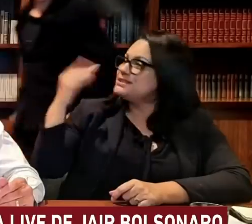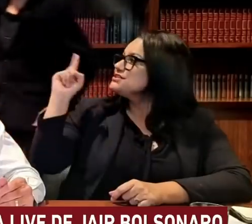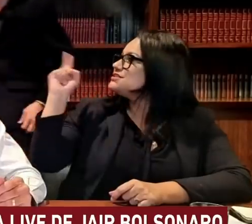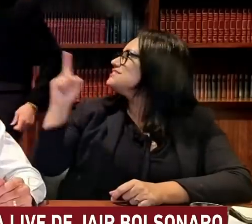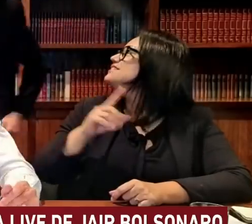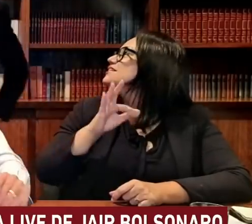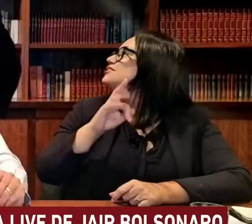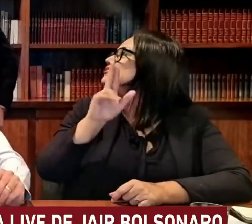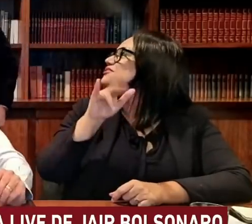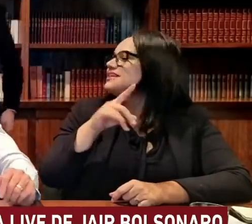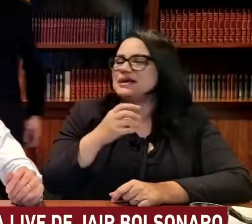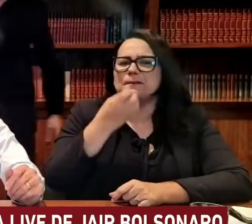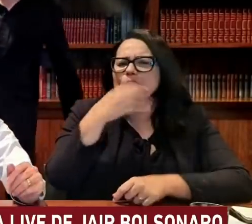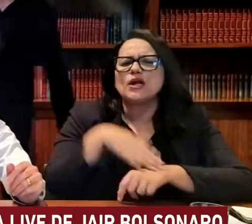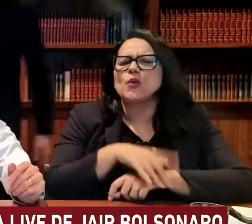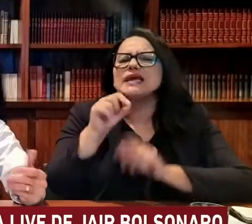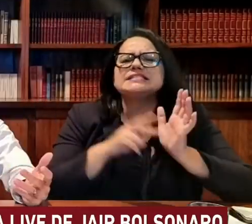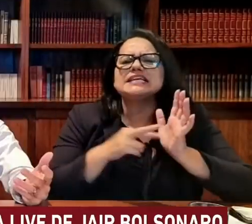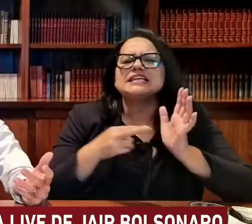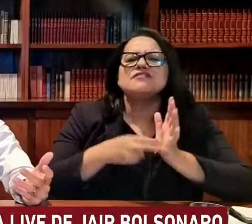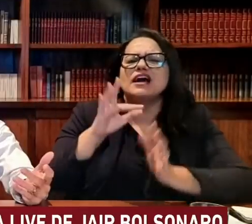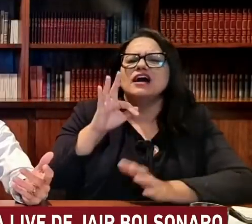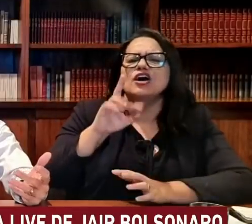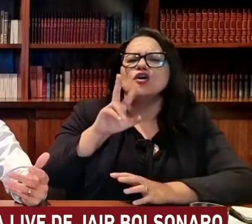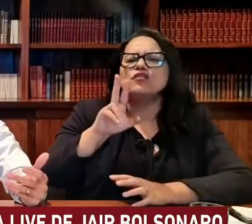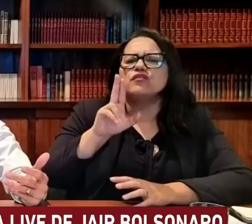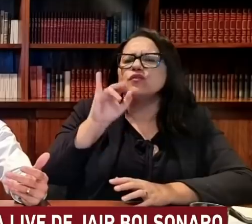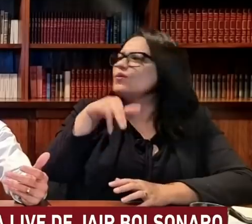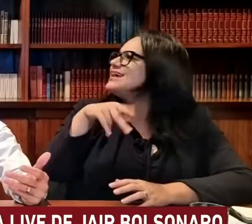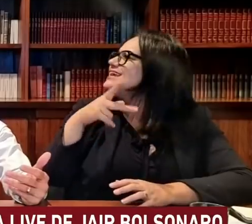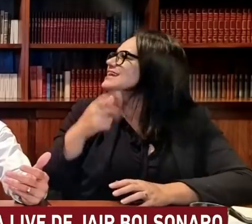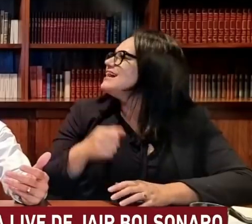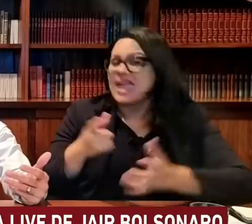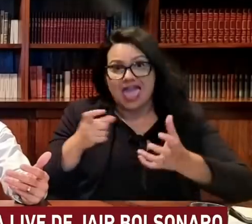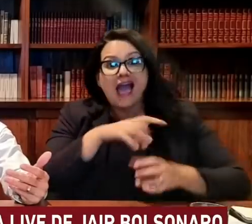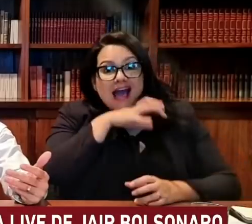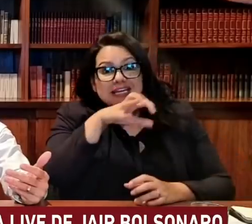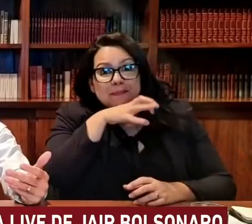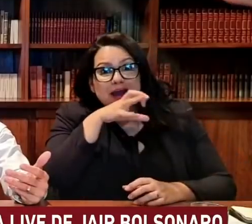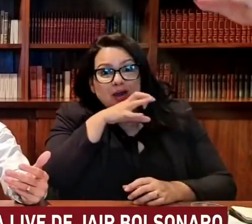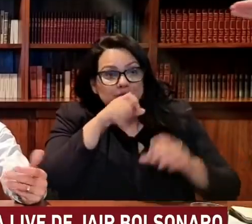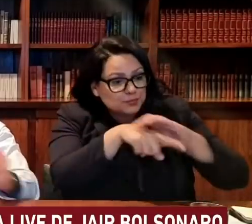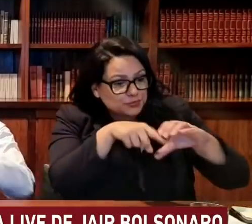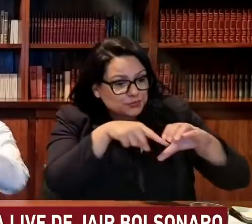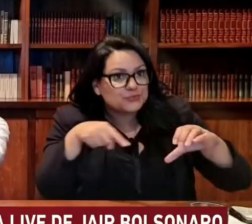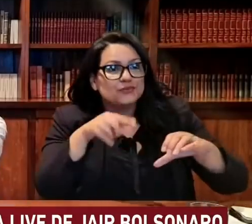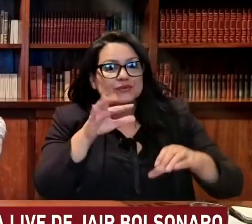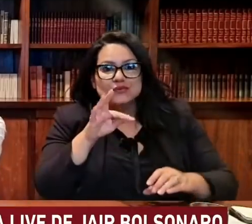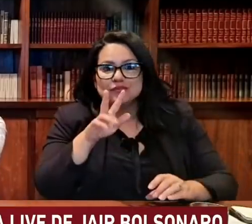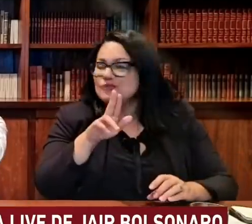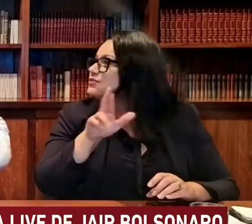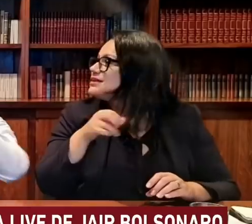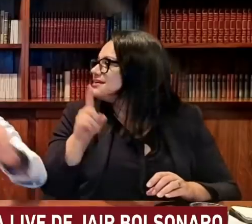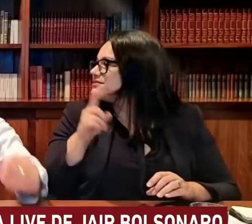Fuinha. O que é Fuinha? O que é Fuinha? Que eu não sei o que é. Teu nome? É um animalzinho de churinho. Um furãozinho.